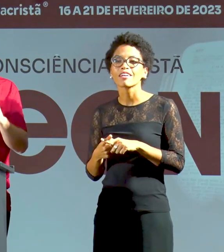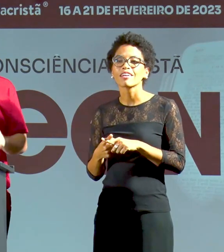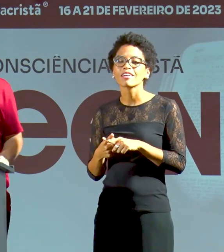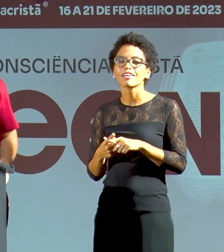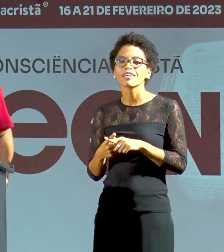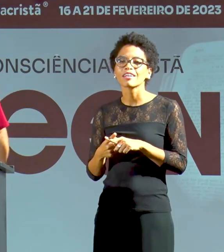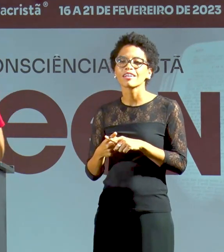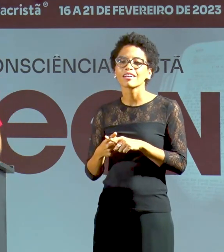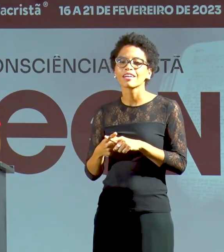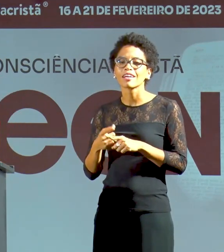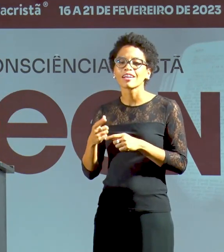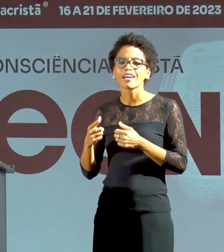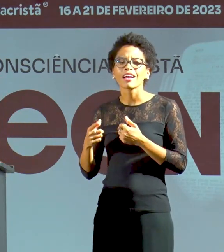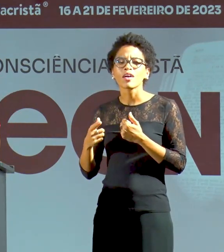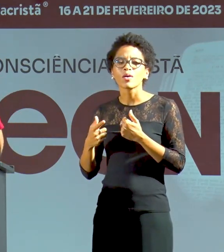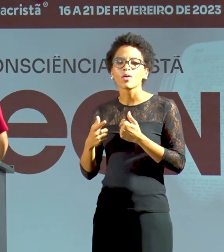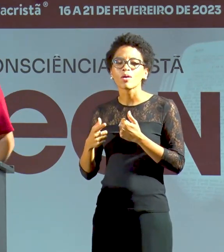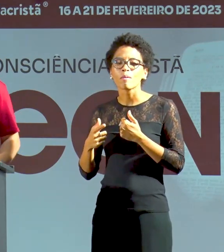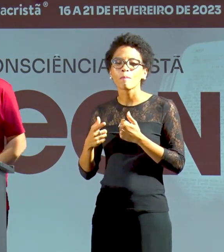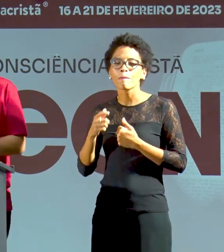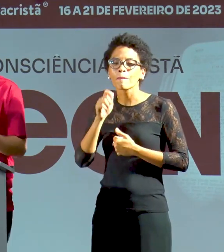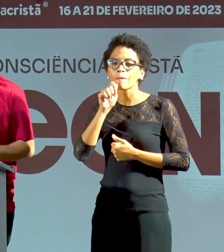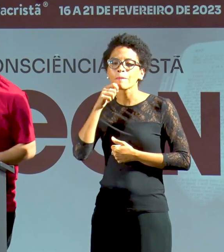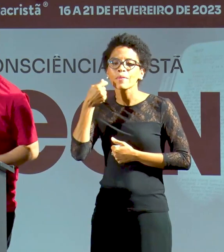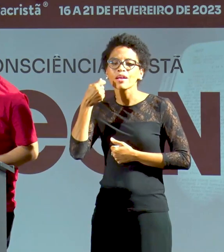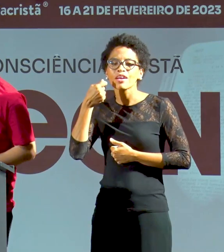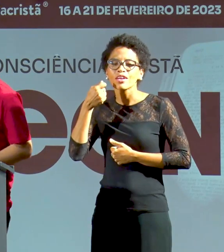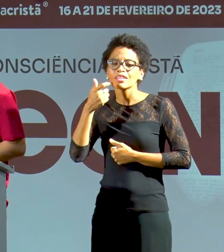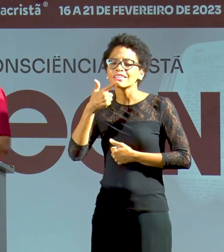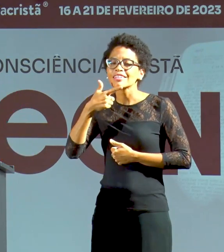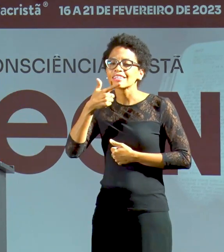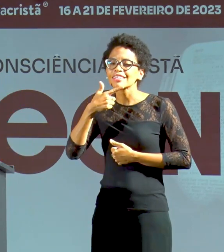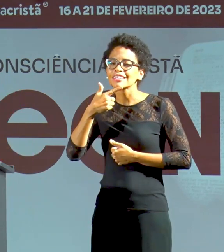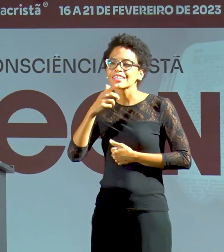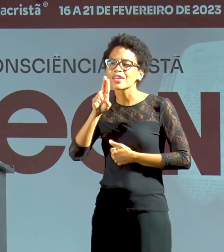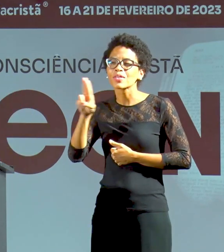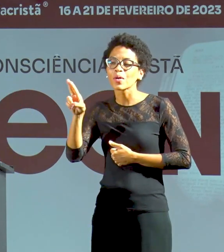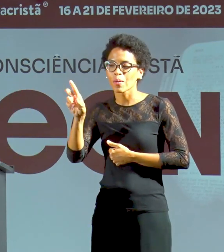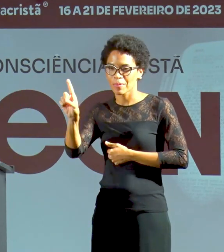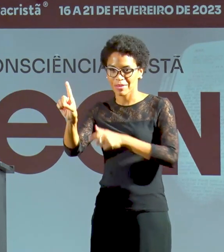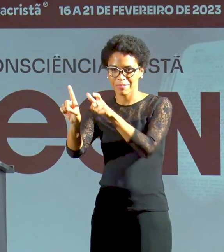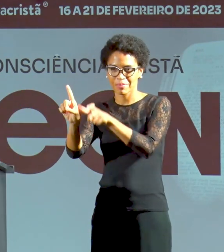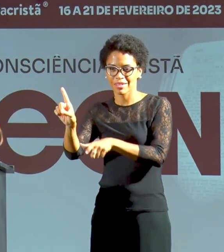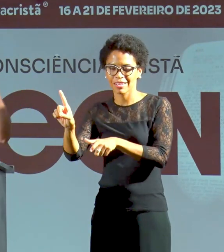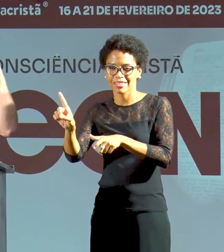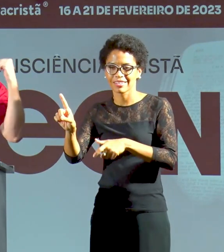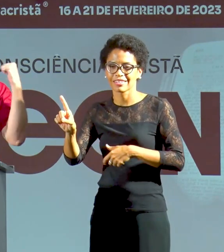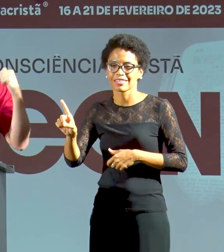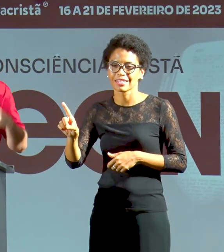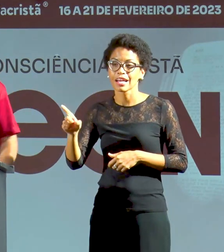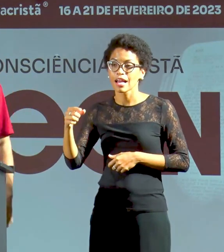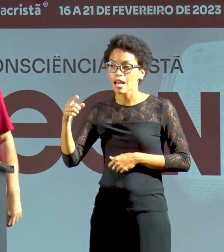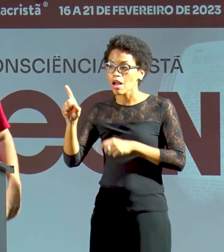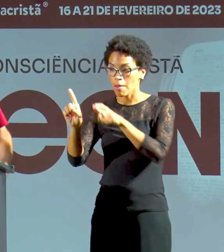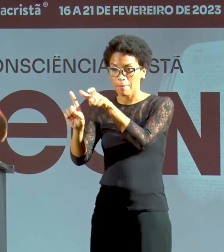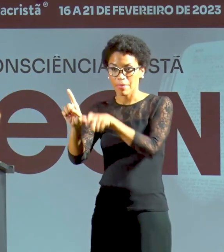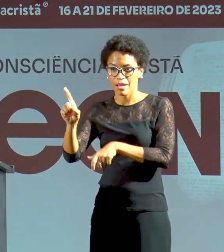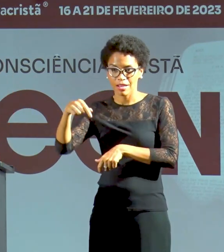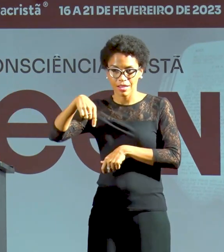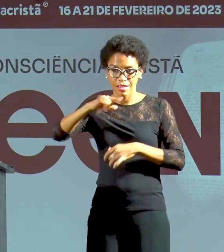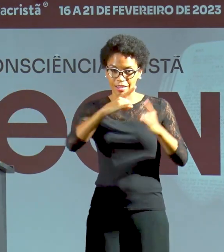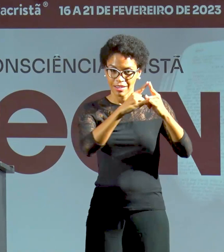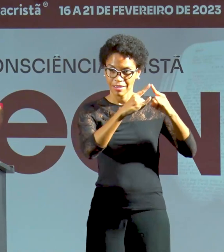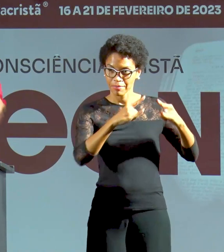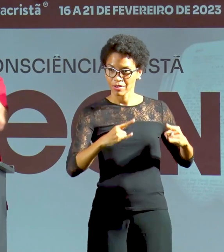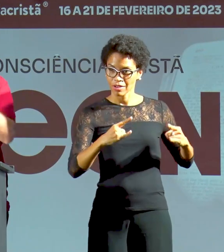apelido dele é pão de queijo pão de queijo ele é uma figuraça e o pão de queijo foi para o nosso acampamento que foi agora e